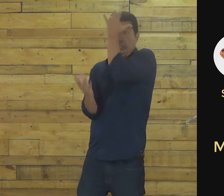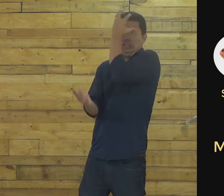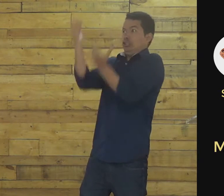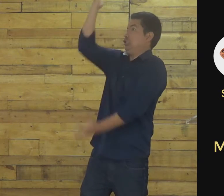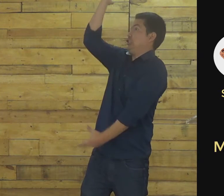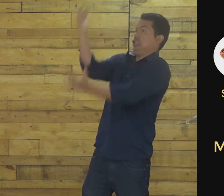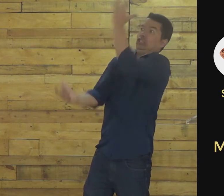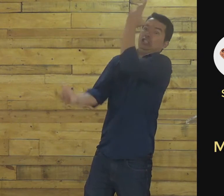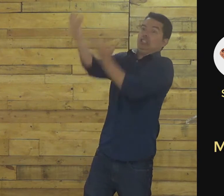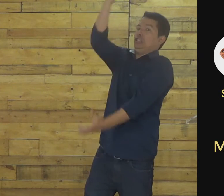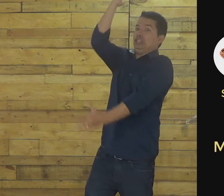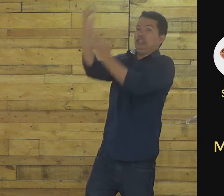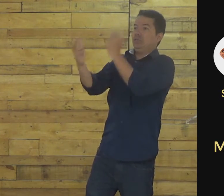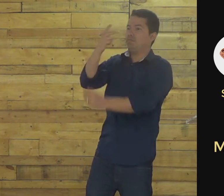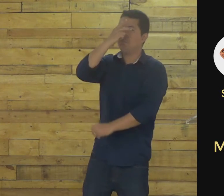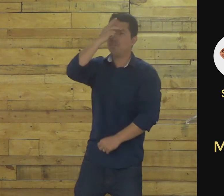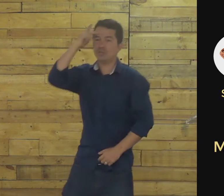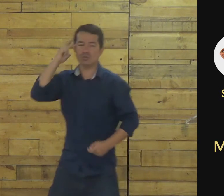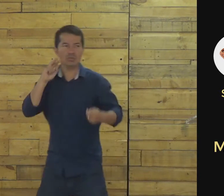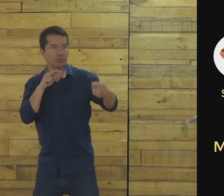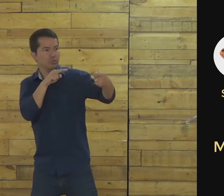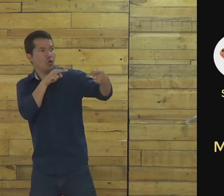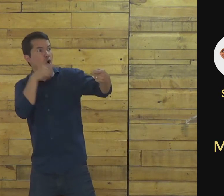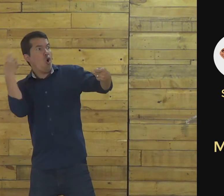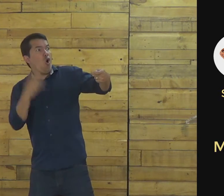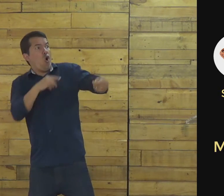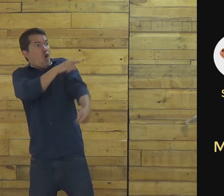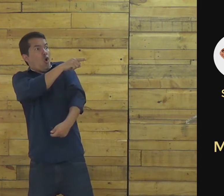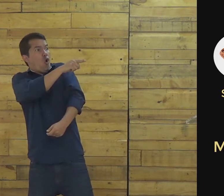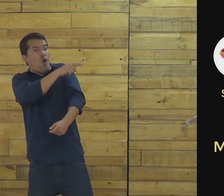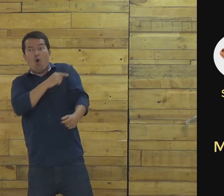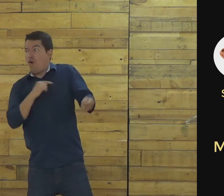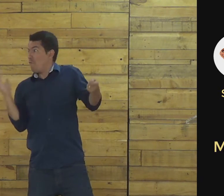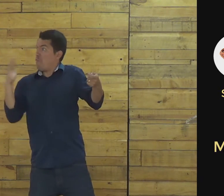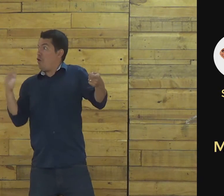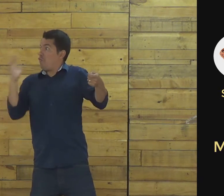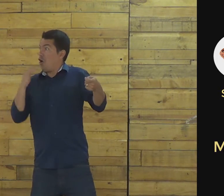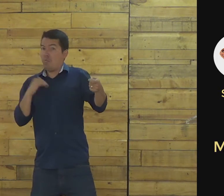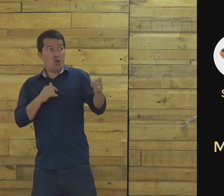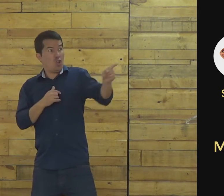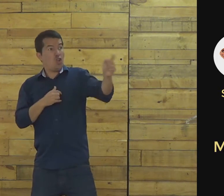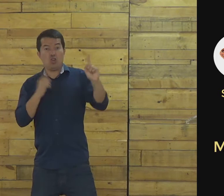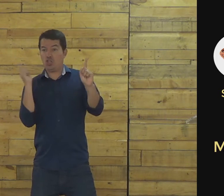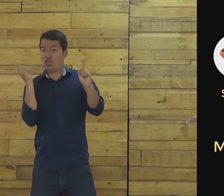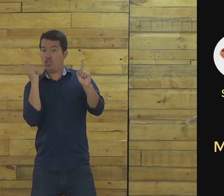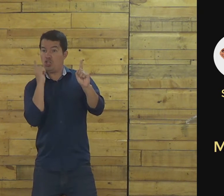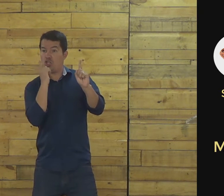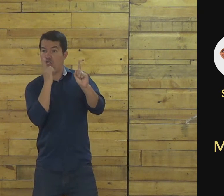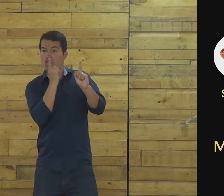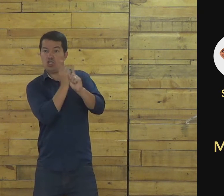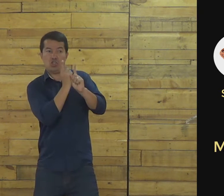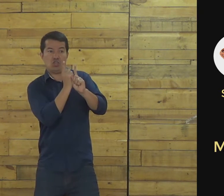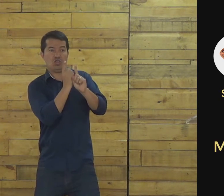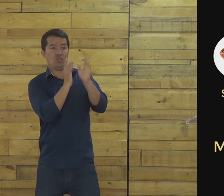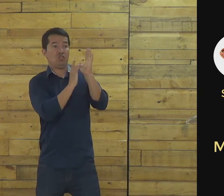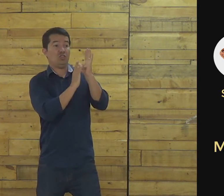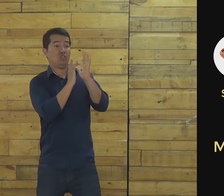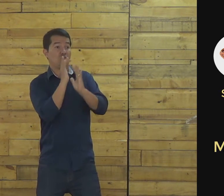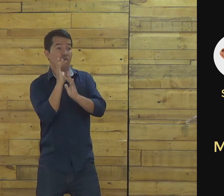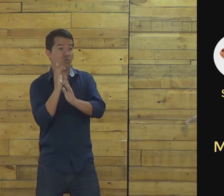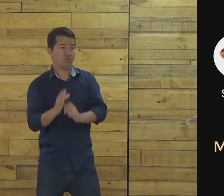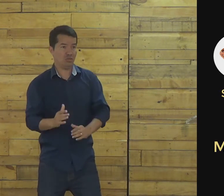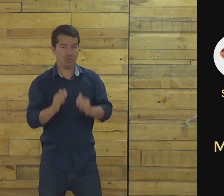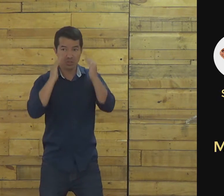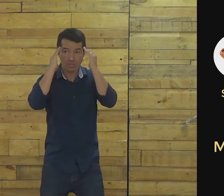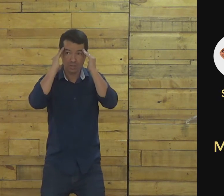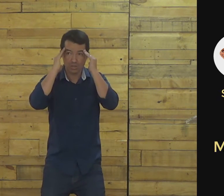nós precisamos queimar, arder em chamas, para que as pessoas que estão à nossa volta possam olhar para a gente e perceber que nós temos uma